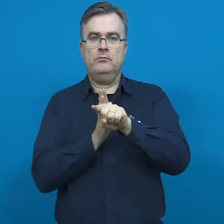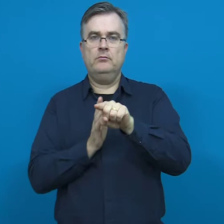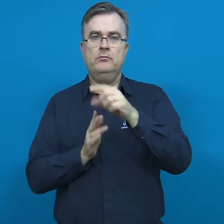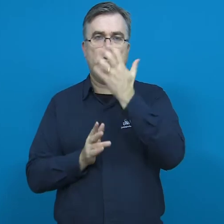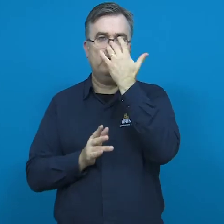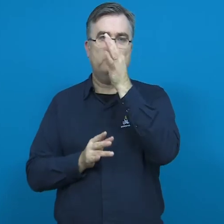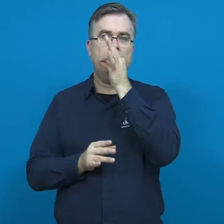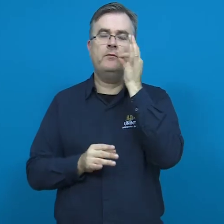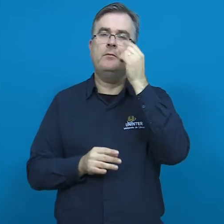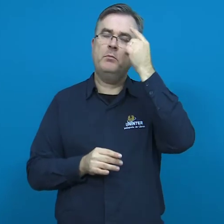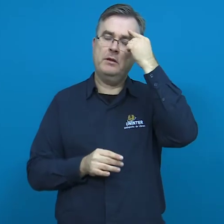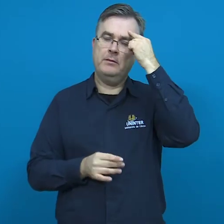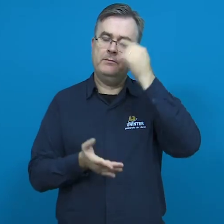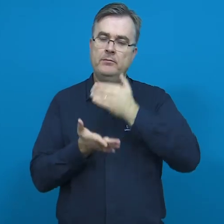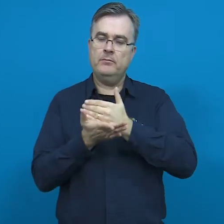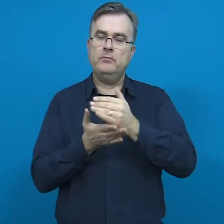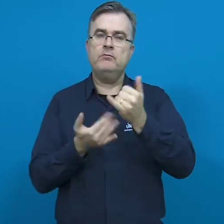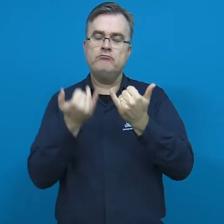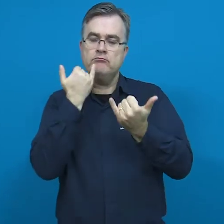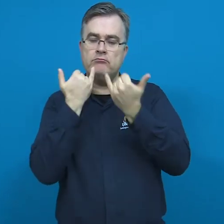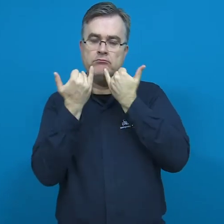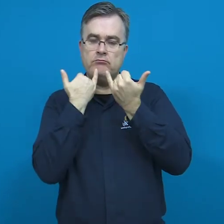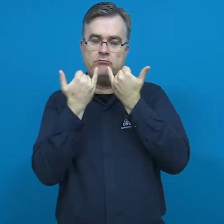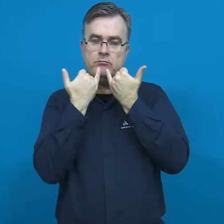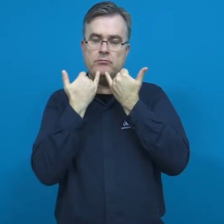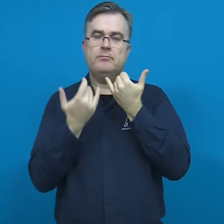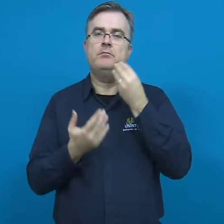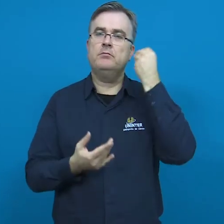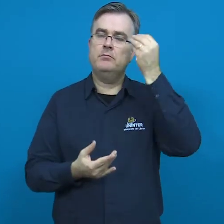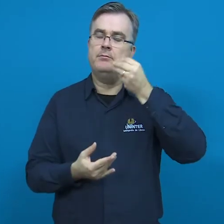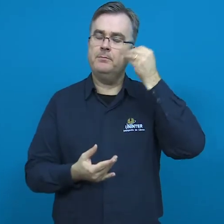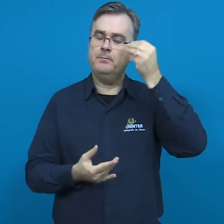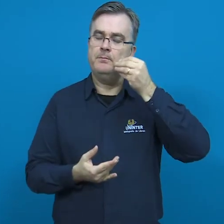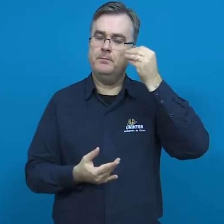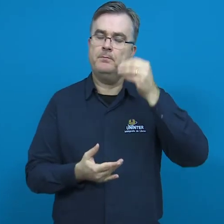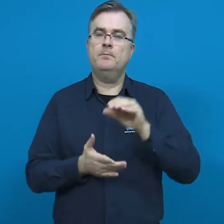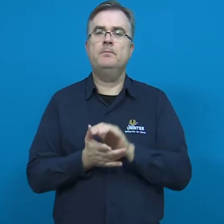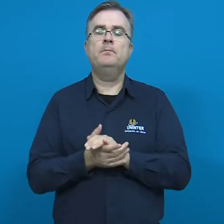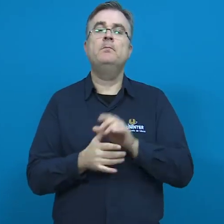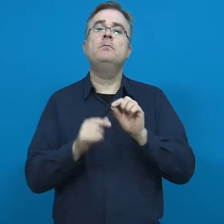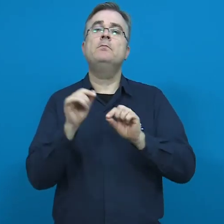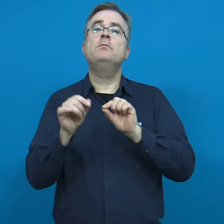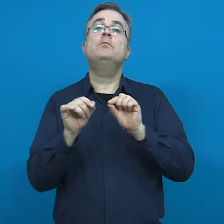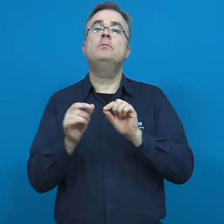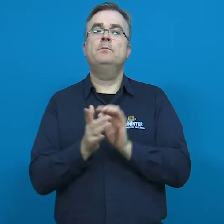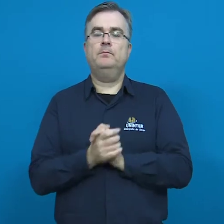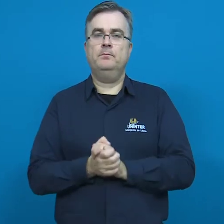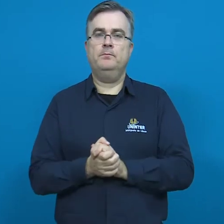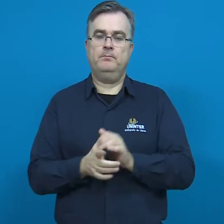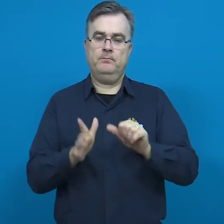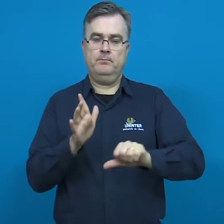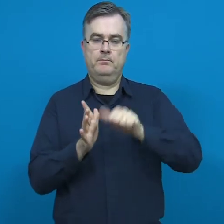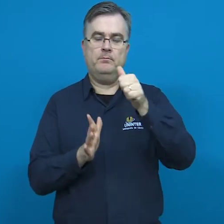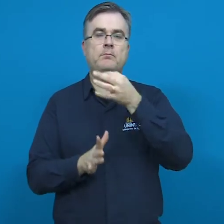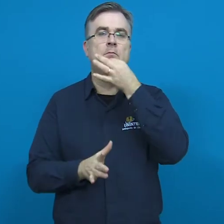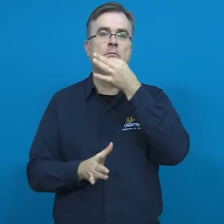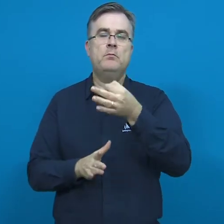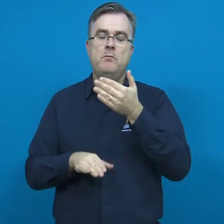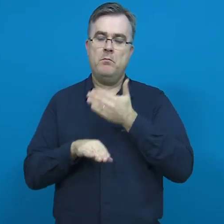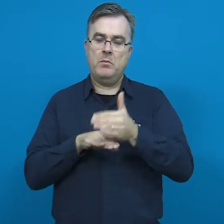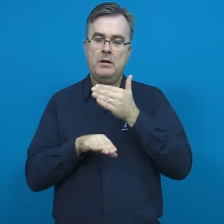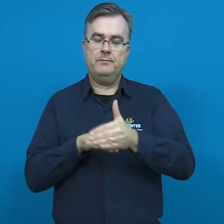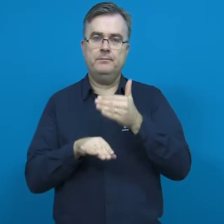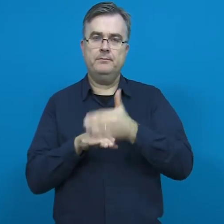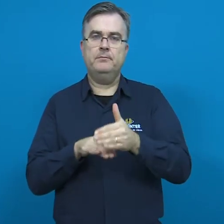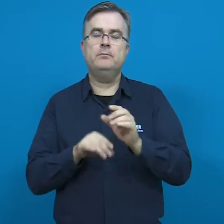professora Vanessa nos ajudar a pensar a partir das suas informações e experiência, que é assim: primeiro, do ponto